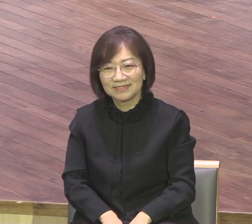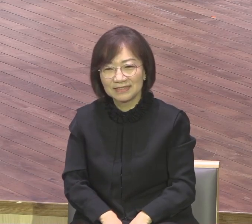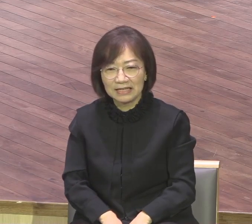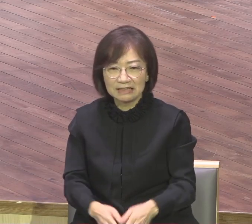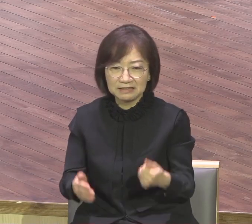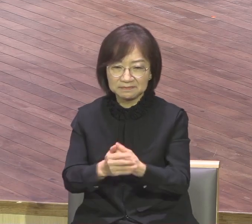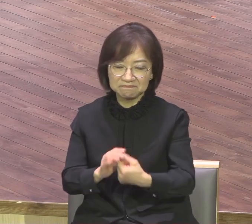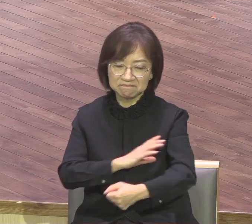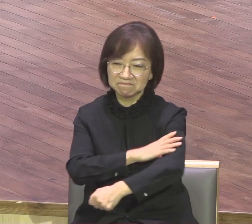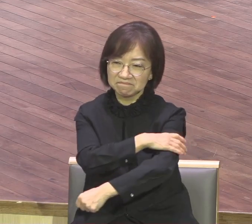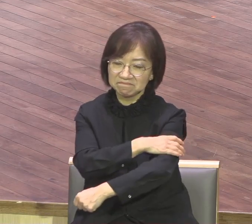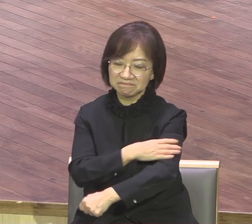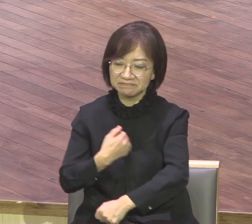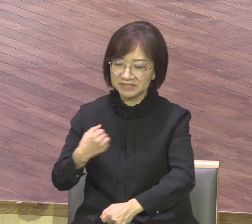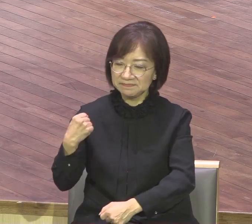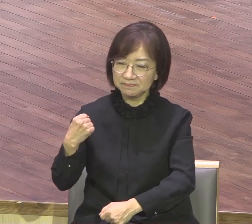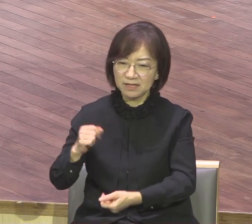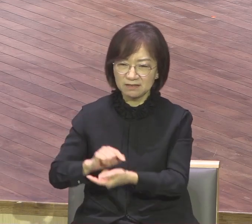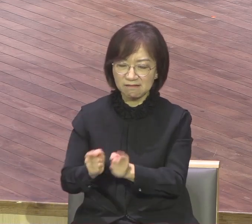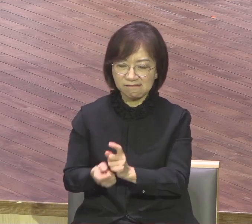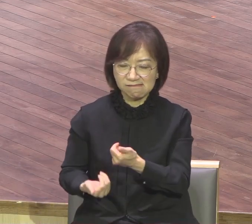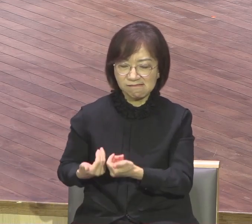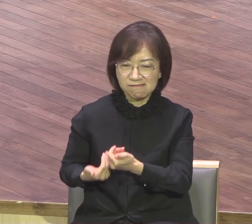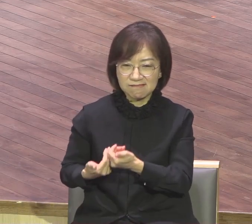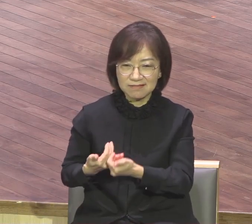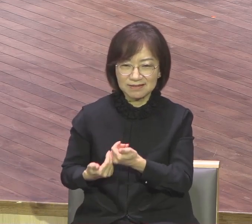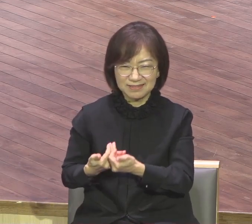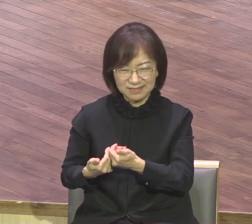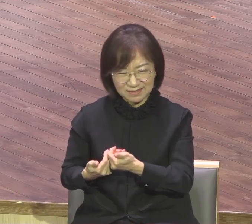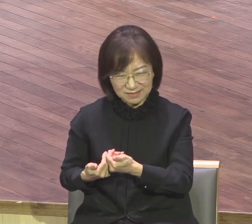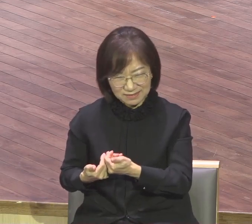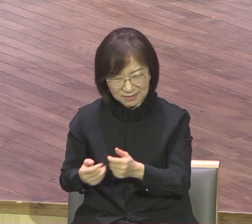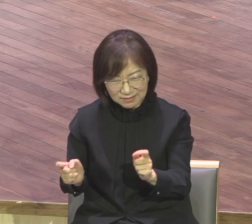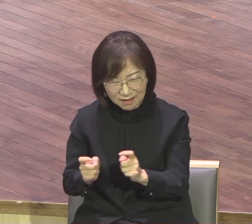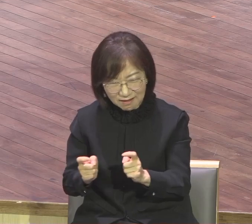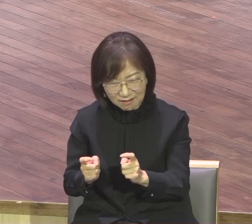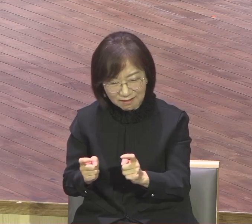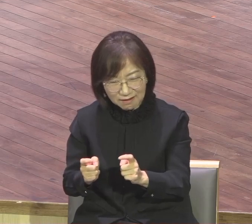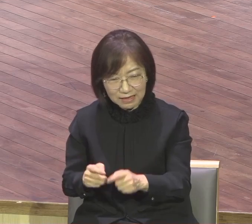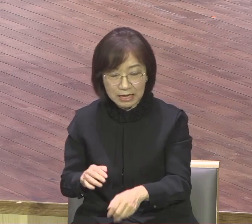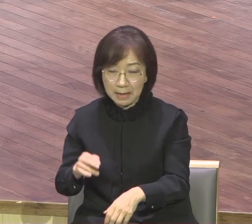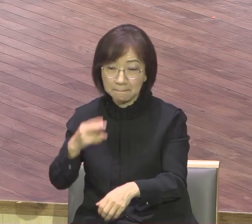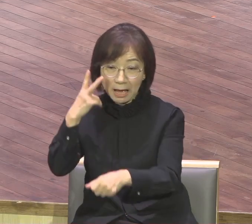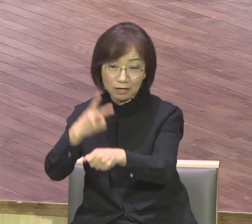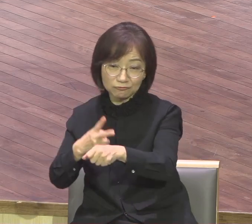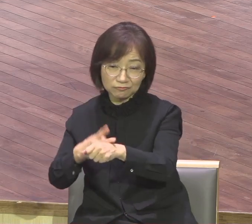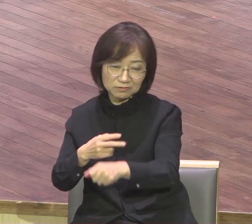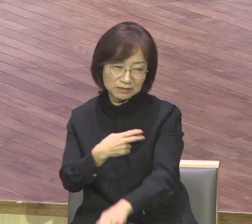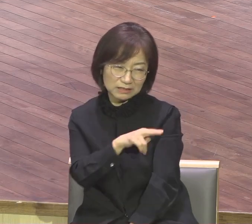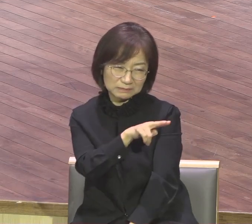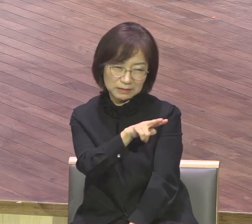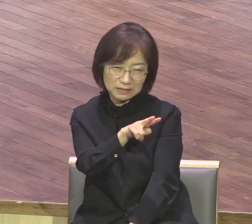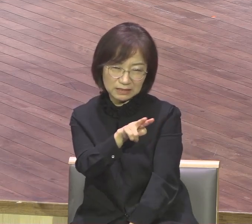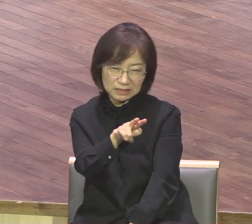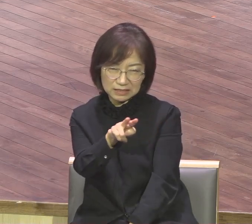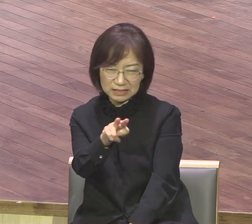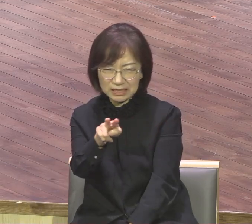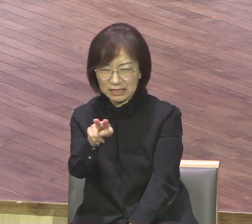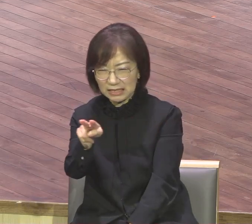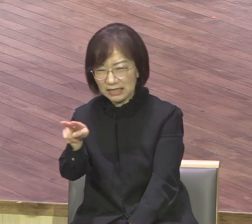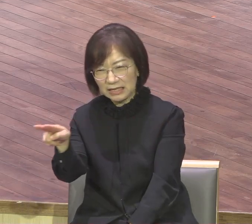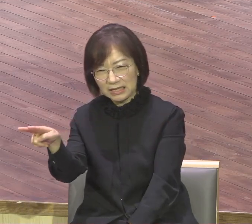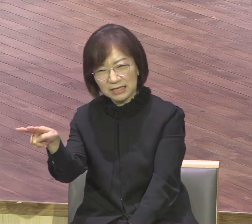주도권 싸움이죠. 주도권 싸움. Están peleando para liderar de la iglesia. 바울은 이런 상황 속에서 빌립보 교회